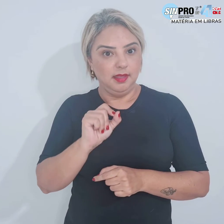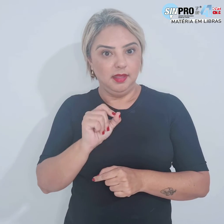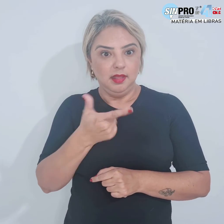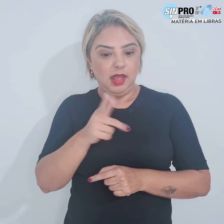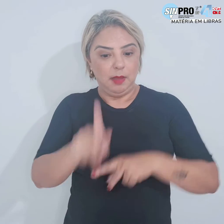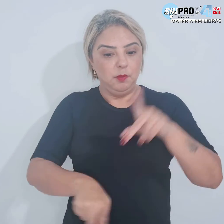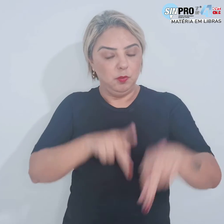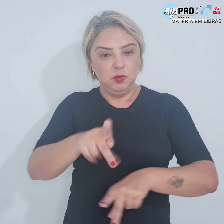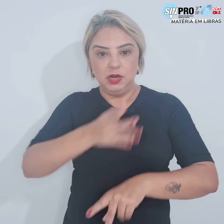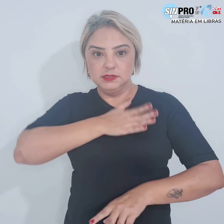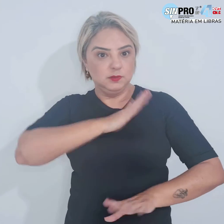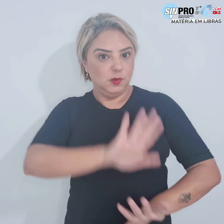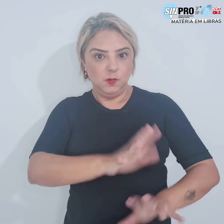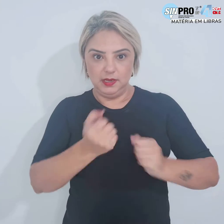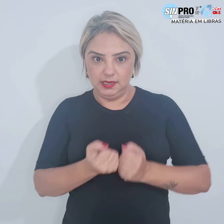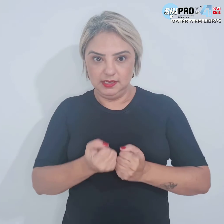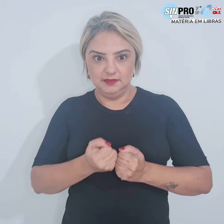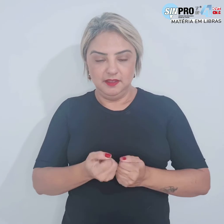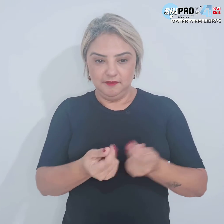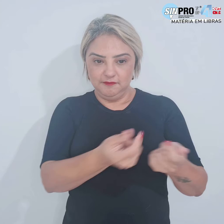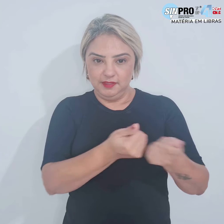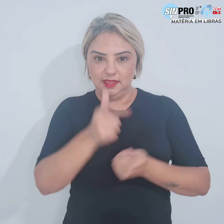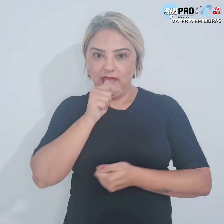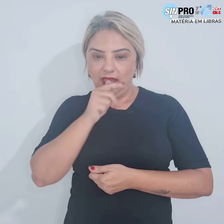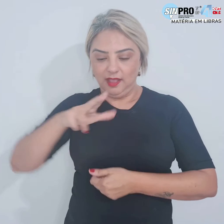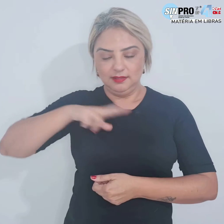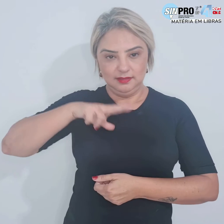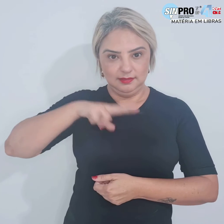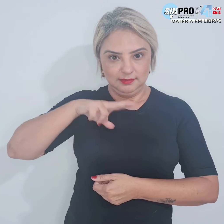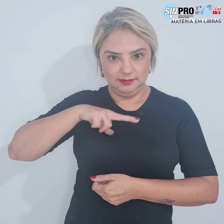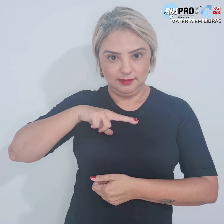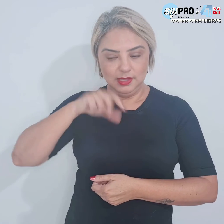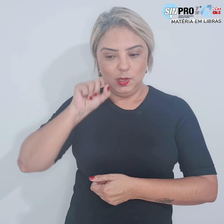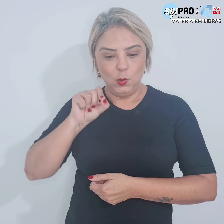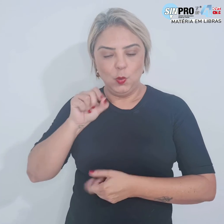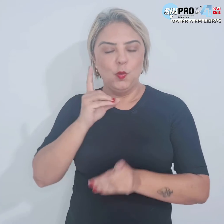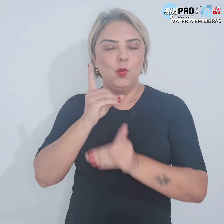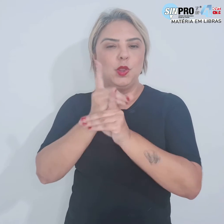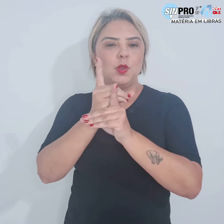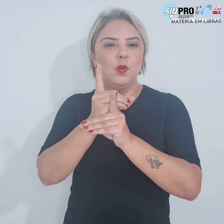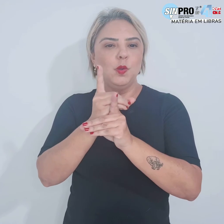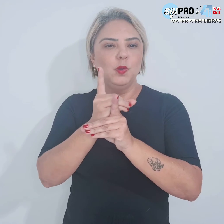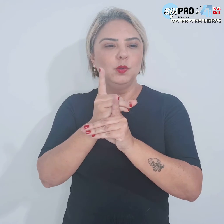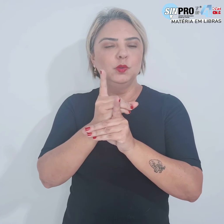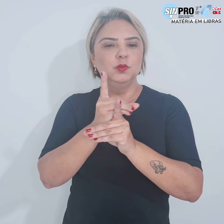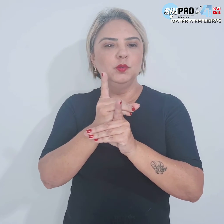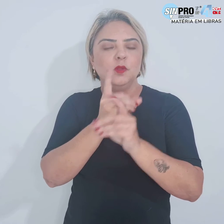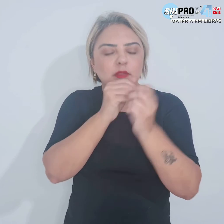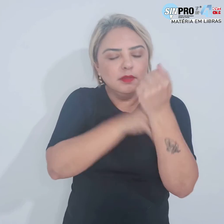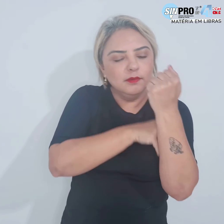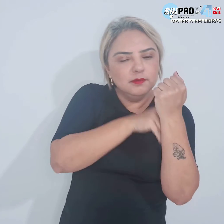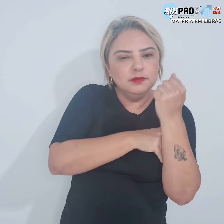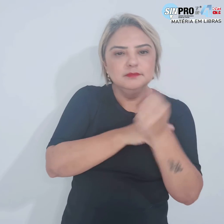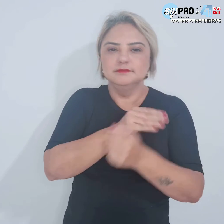da grande rejeição da população brasileira a essa privatização, o encontro se tornou